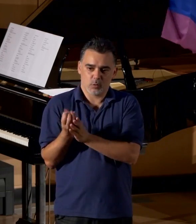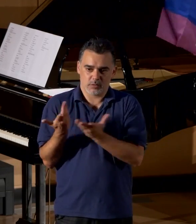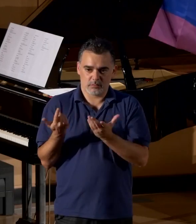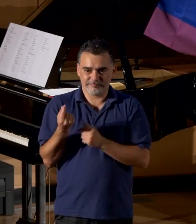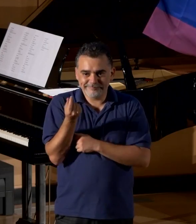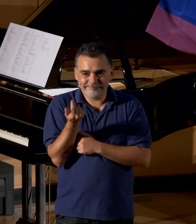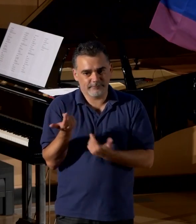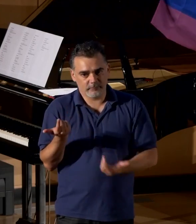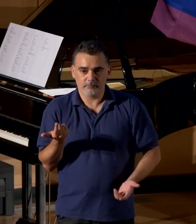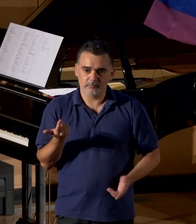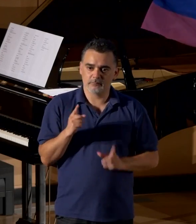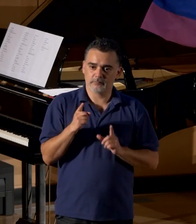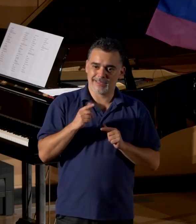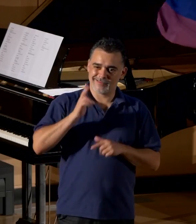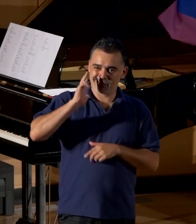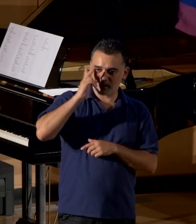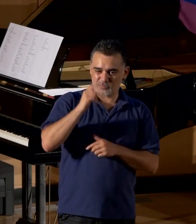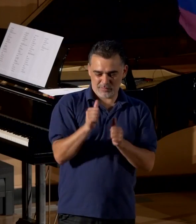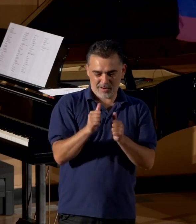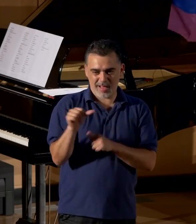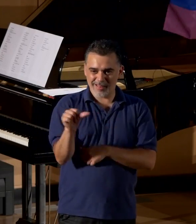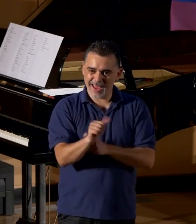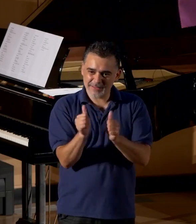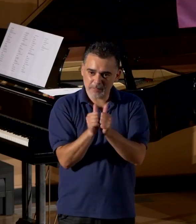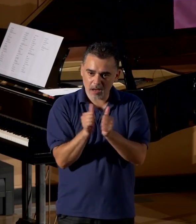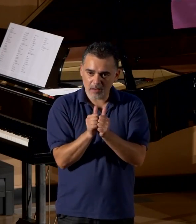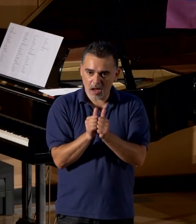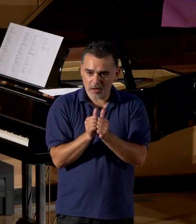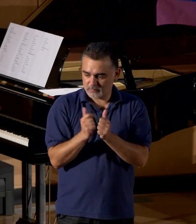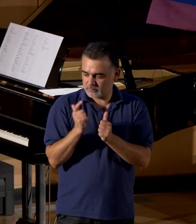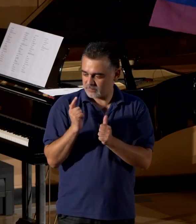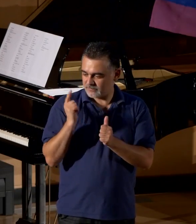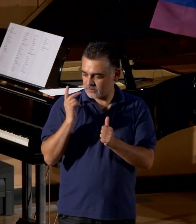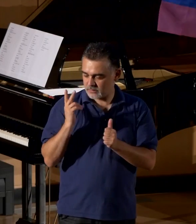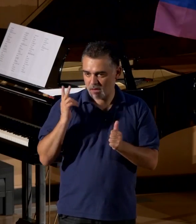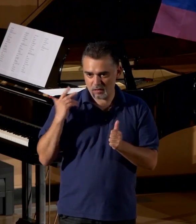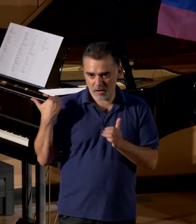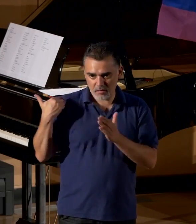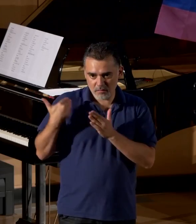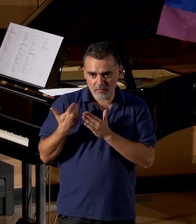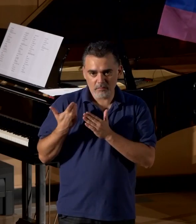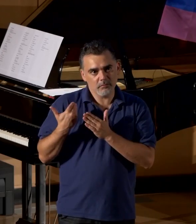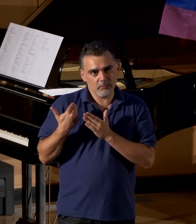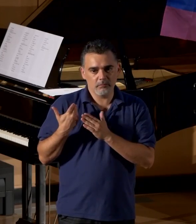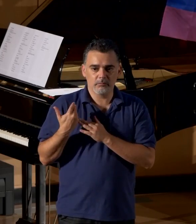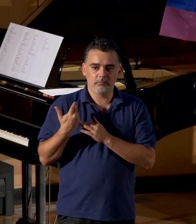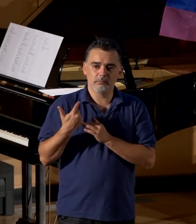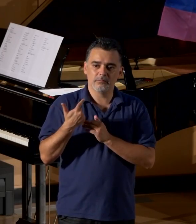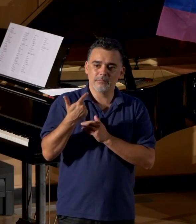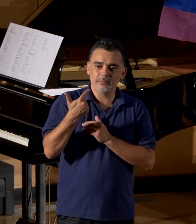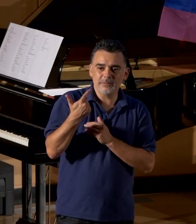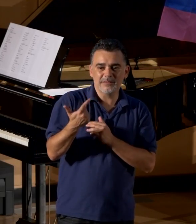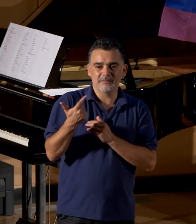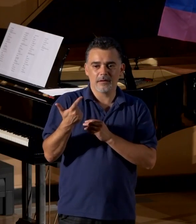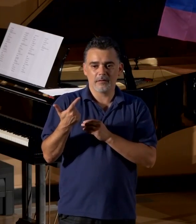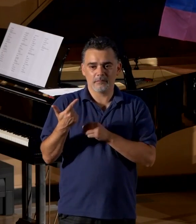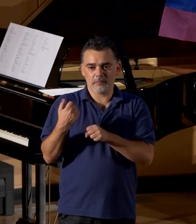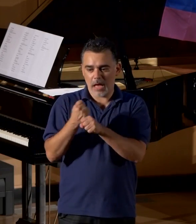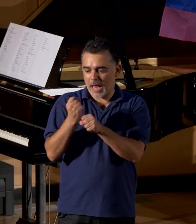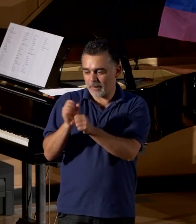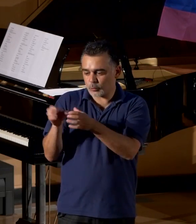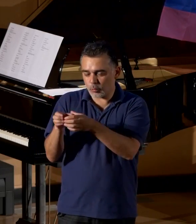Und der Nationale AIDS-Beirat hat uns gerade jetzt in den letzten 2, 3 Jahren 2 sehr wichtige Voten oder in Arbeitsgruppen